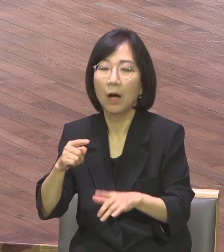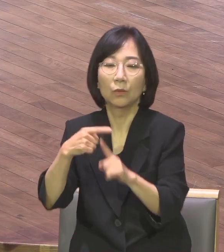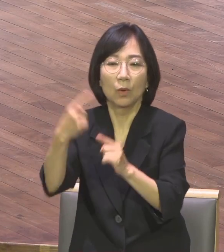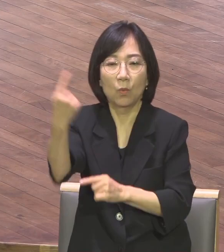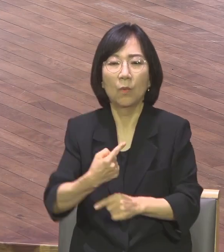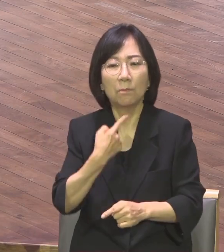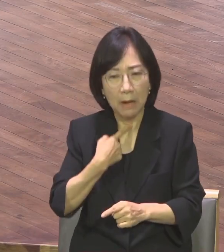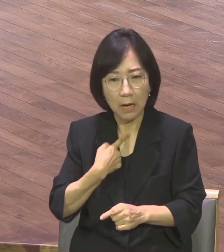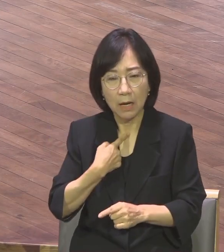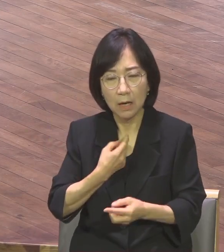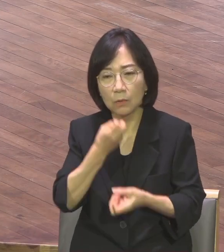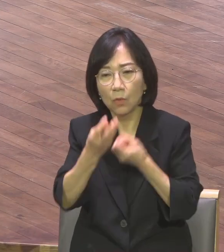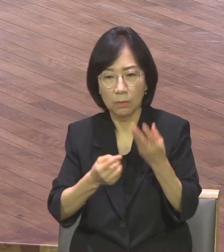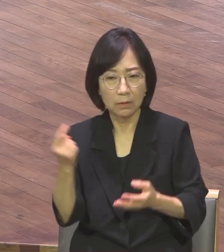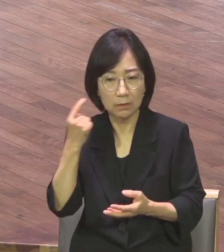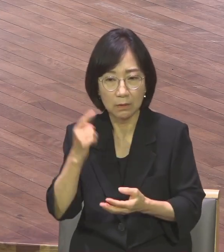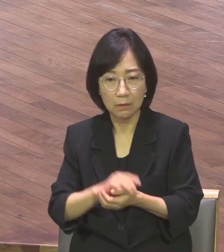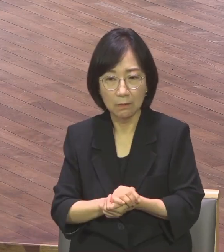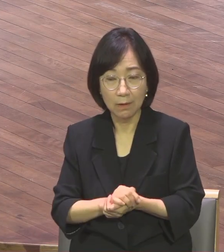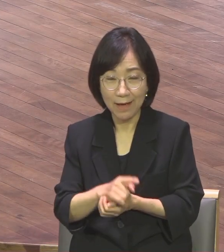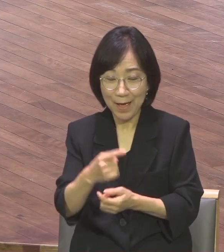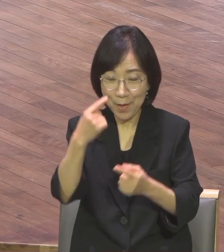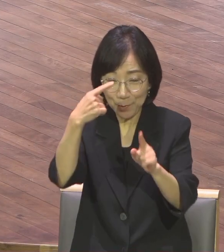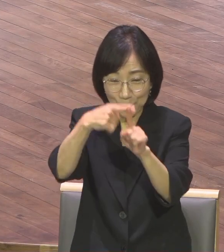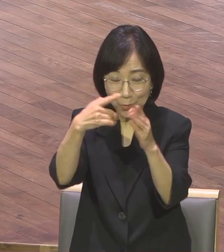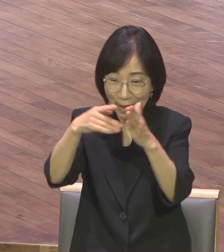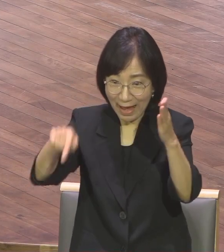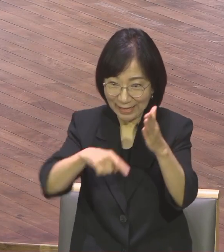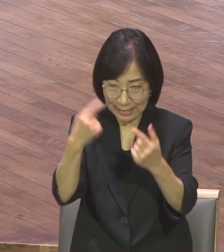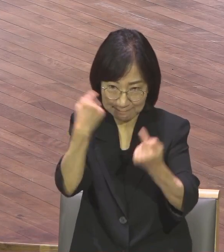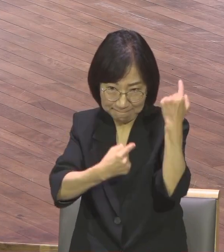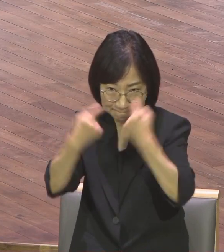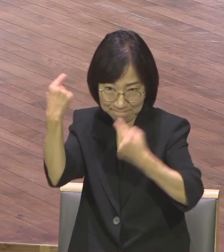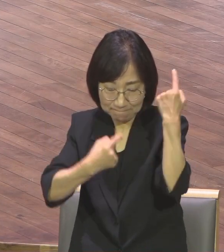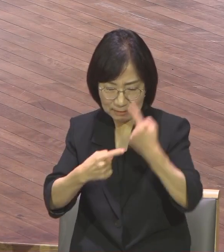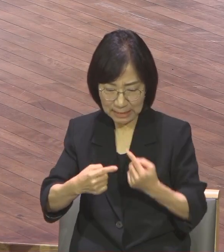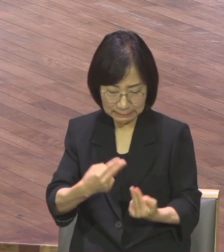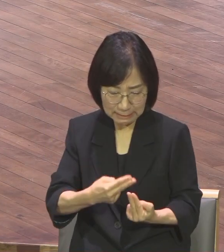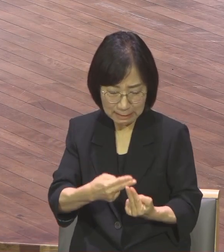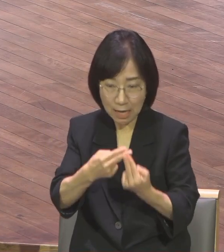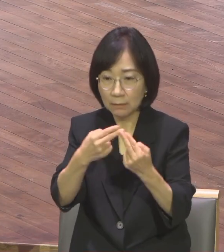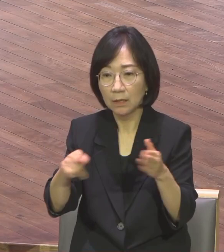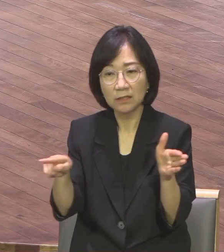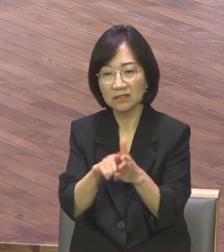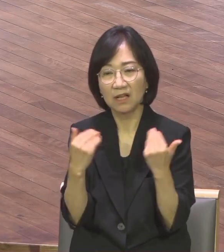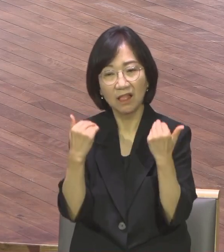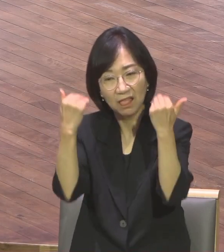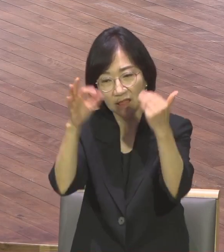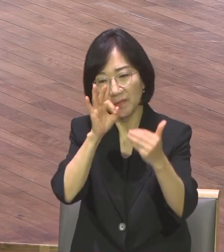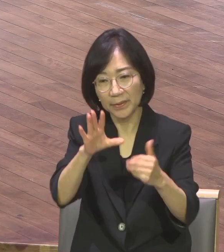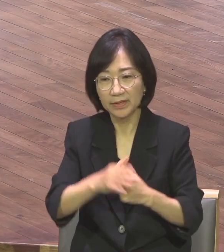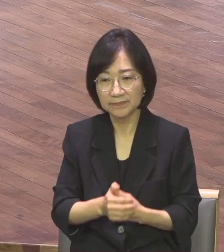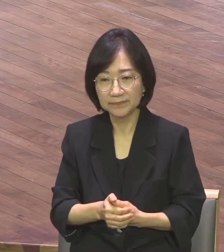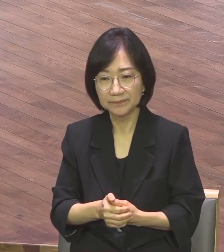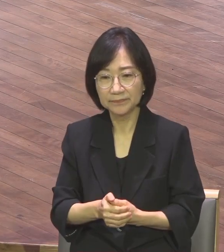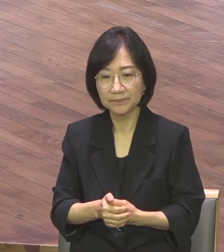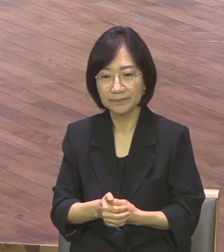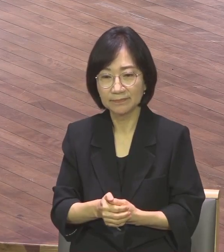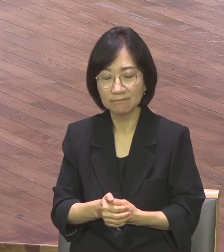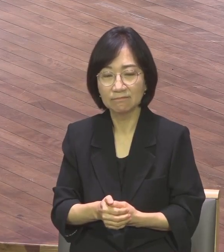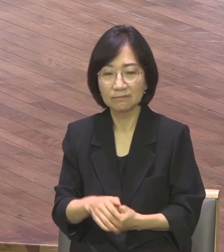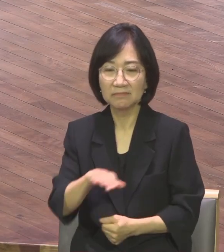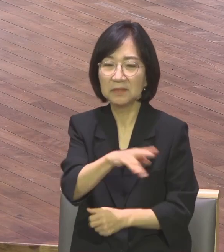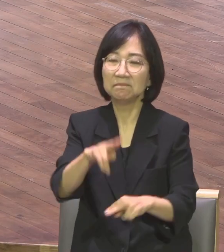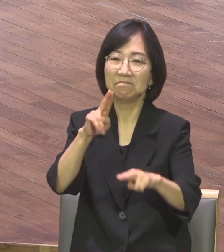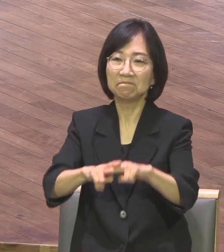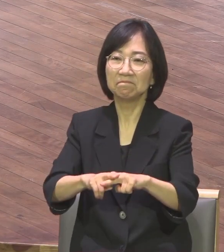교회 안에서 상처를 받아보는 믿음 성장이 절대 안 됩니다. 뭐 앉아있긴 앉아있지요. 듣긴 듣지요. 믿음 성장이